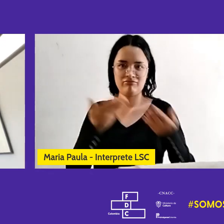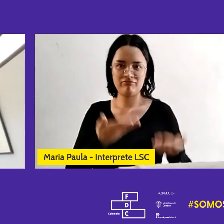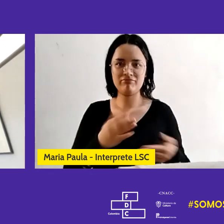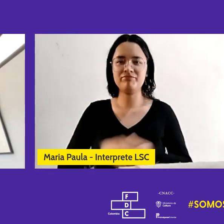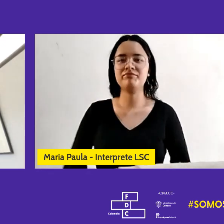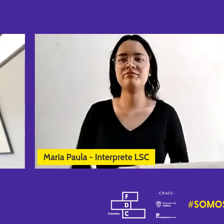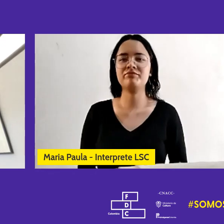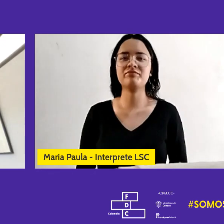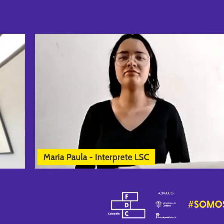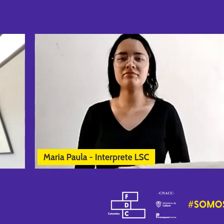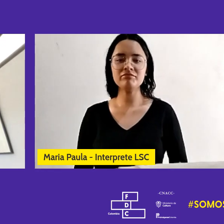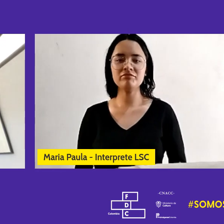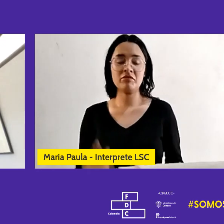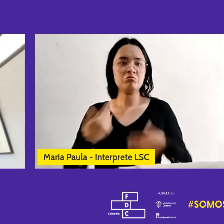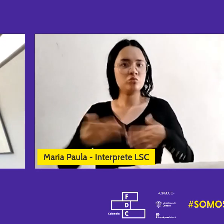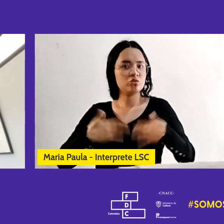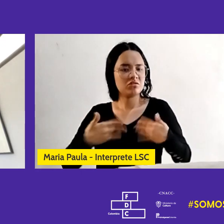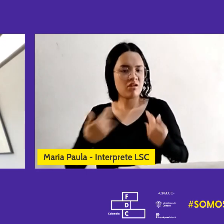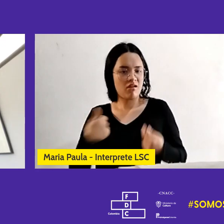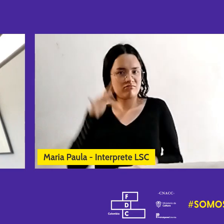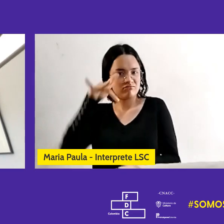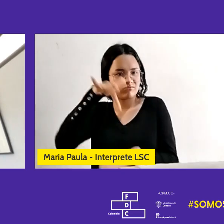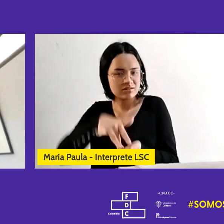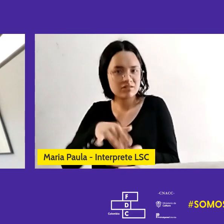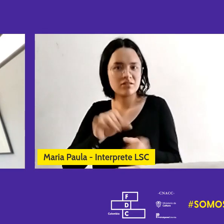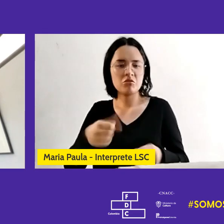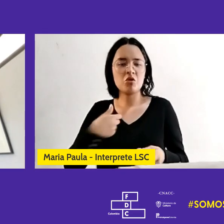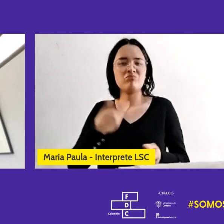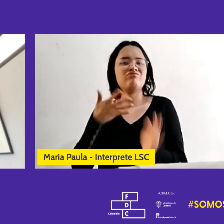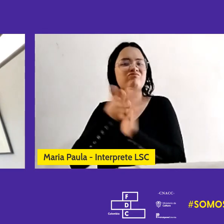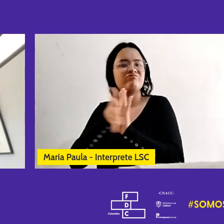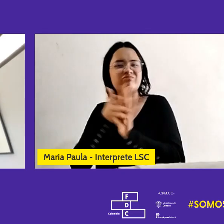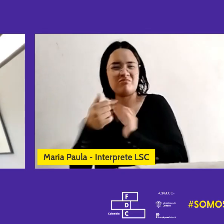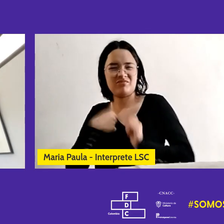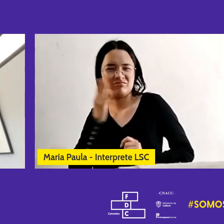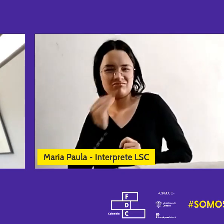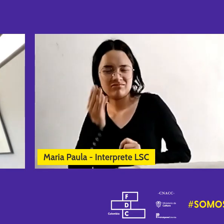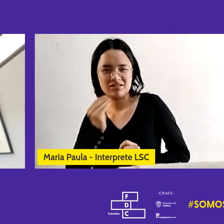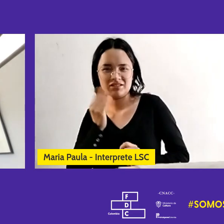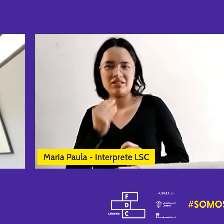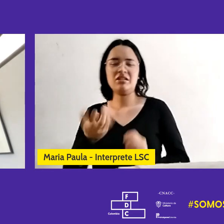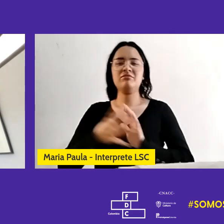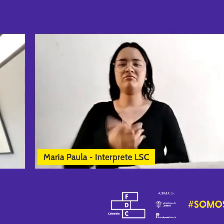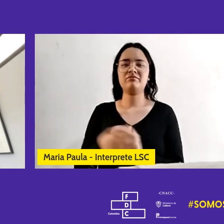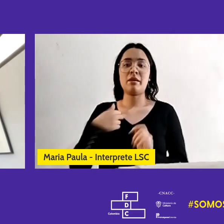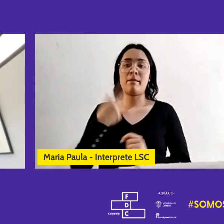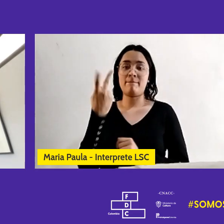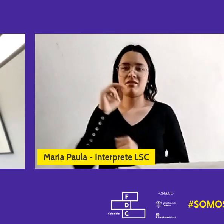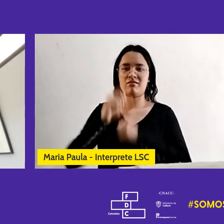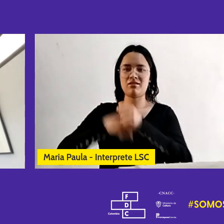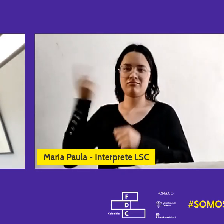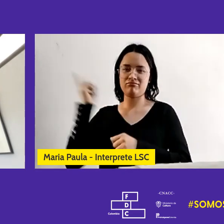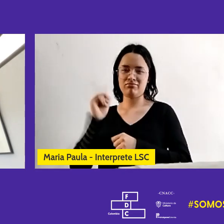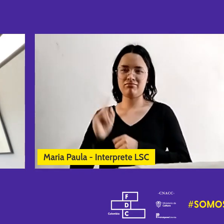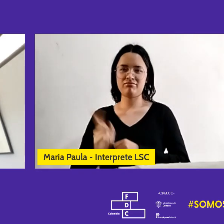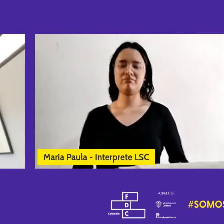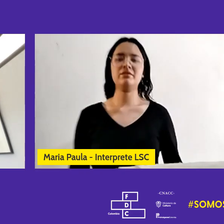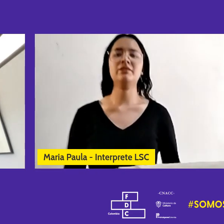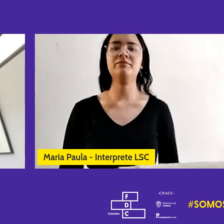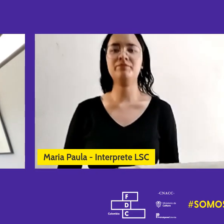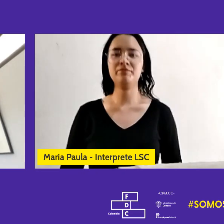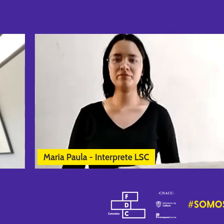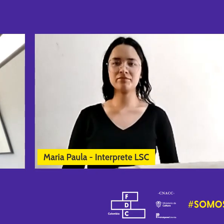La verdad, muy contento de poder participar y contar un poco la experiencia de 20 años en lo que es producción